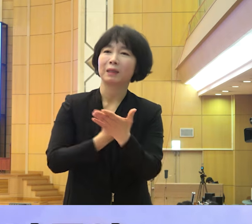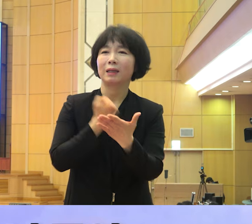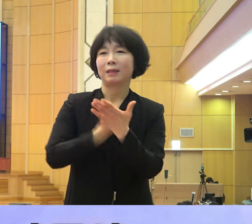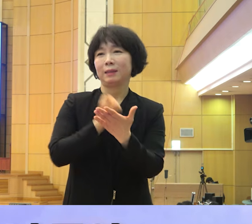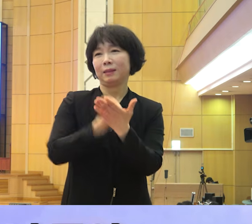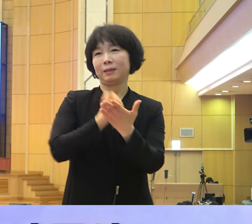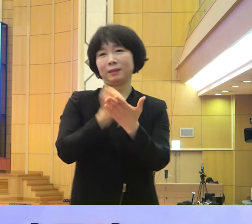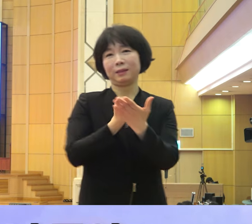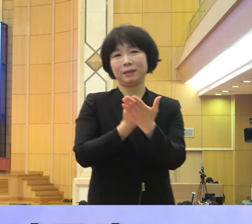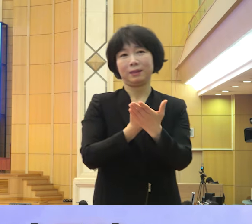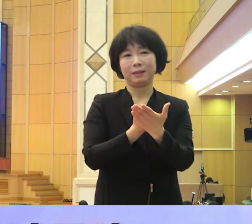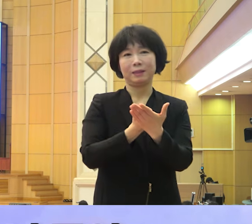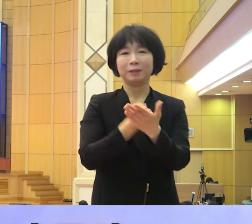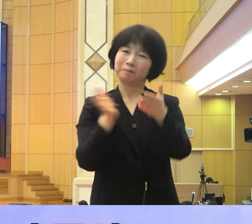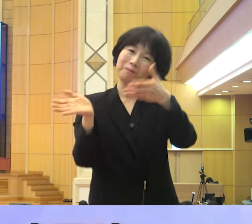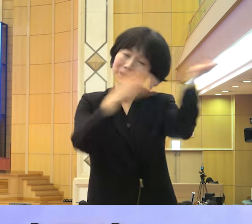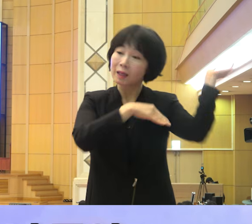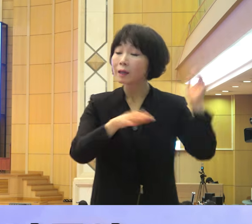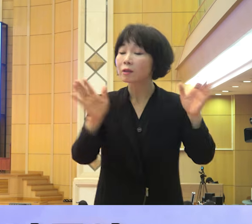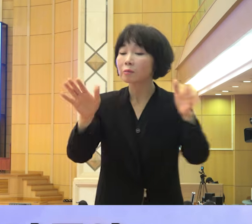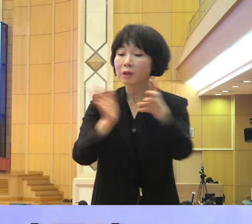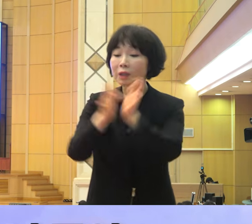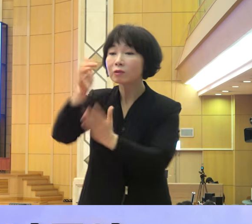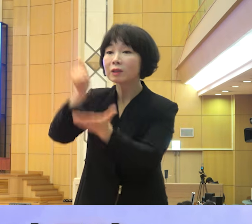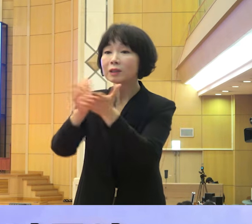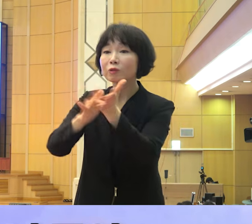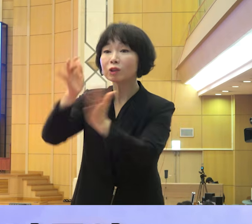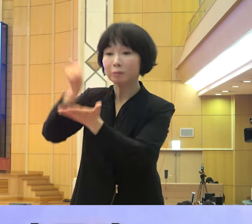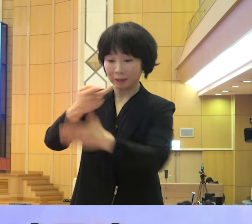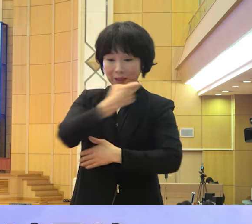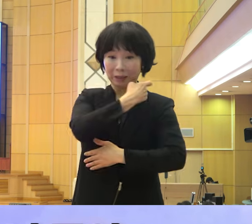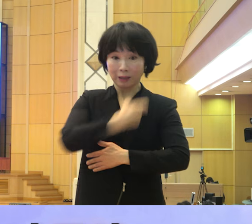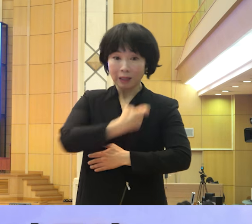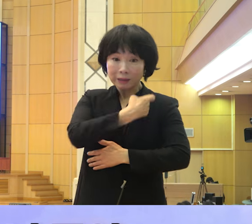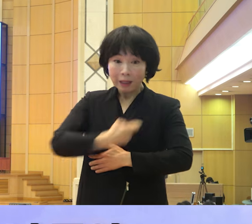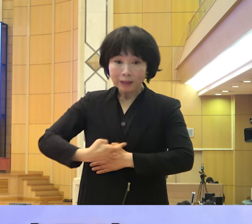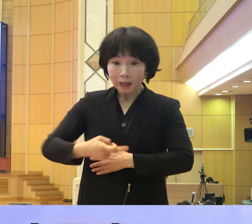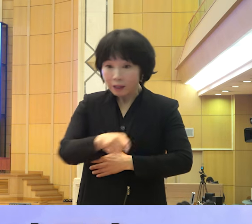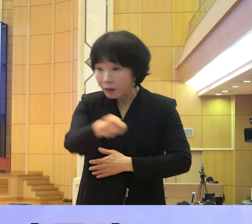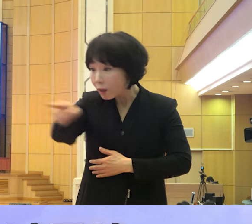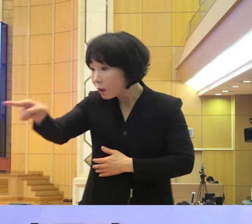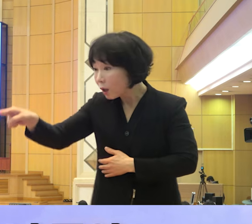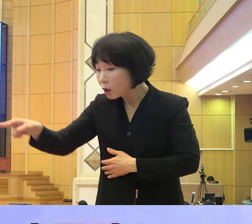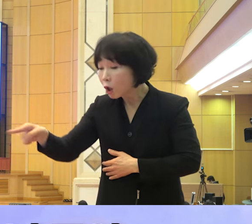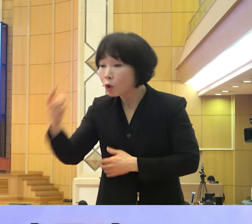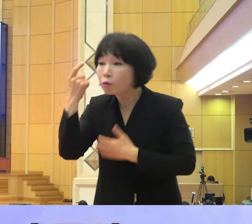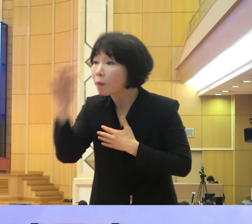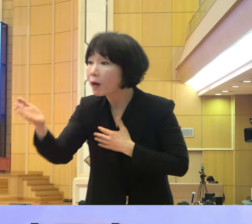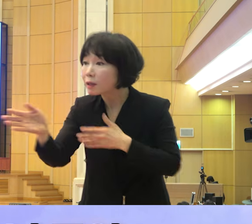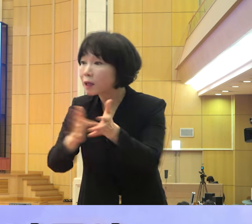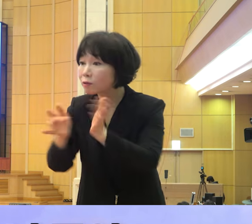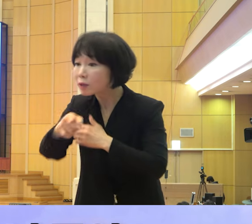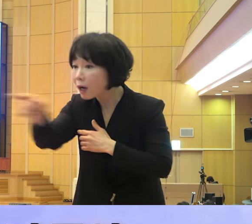사람들이 그렇게 말했는데 너희는, 12제자인 너희는 나를 누구라 하느냐.